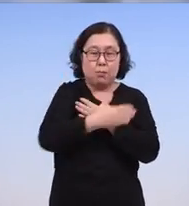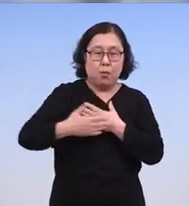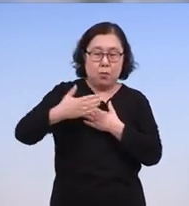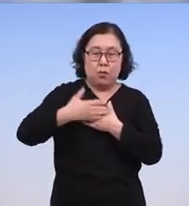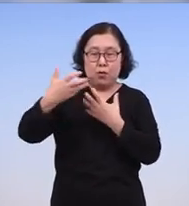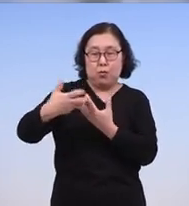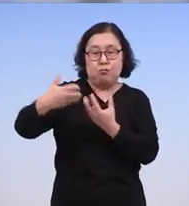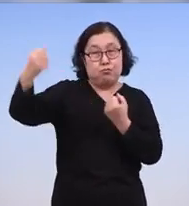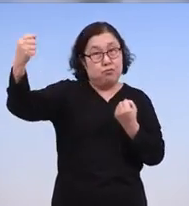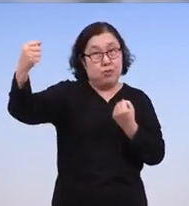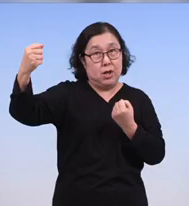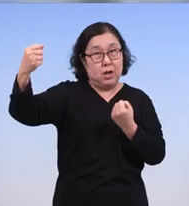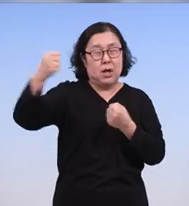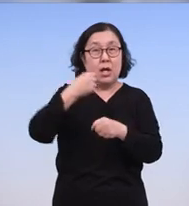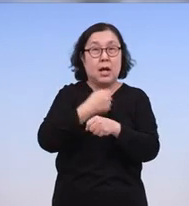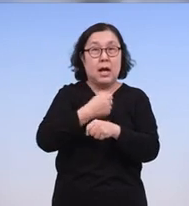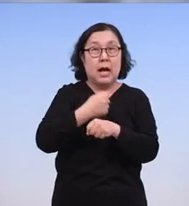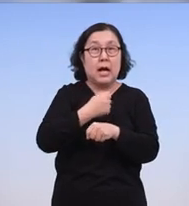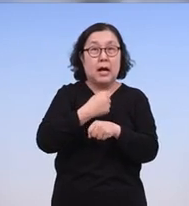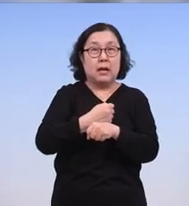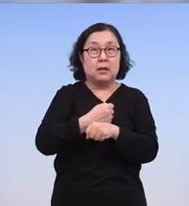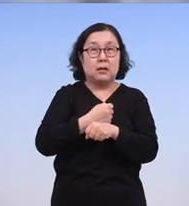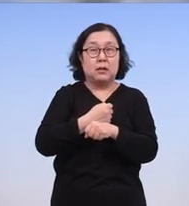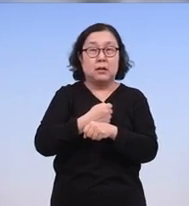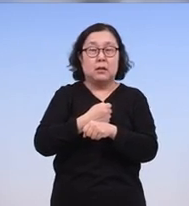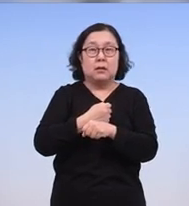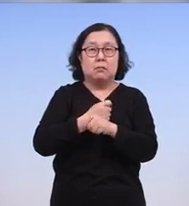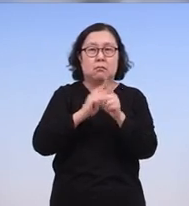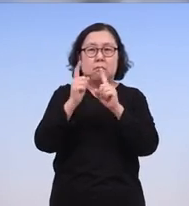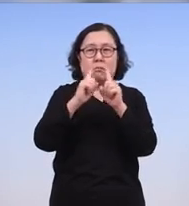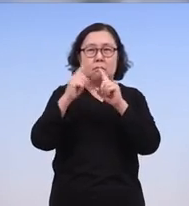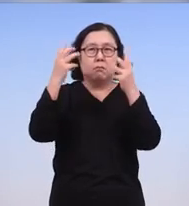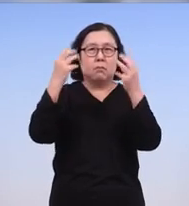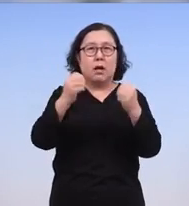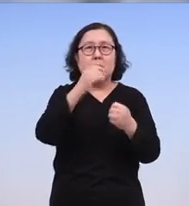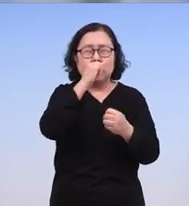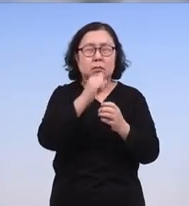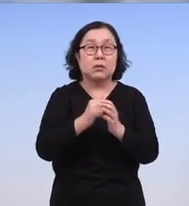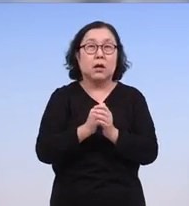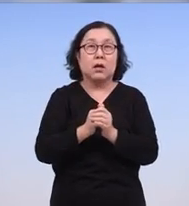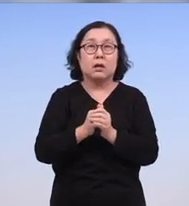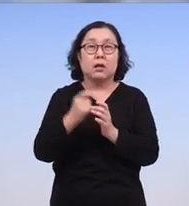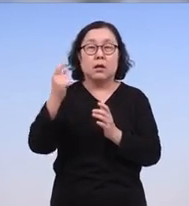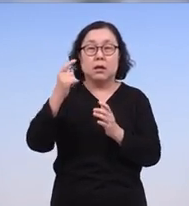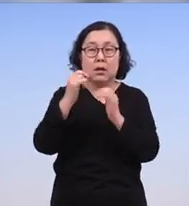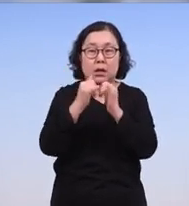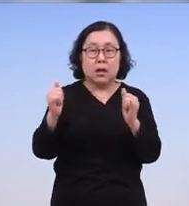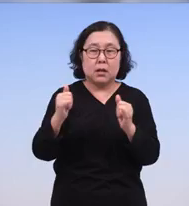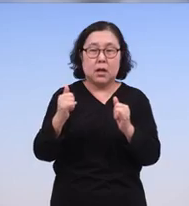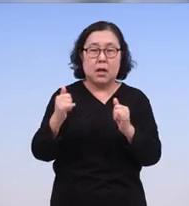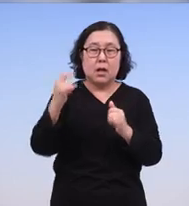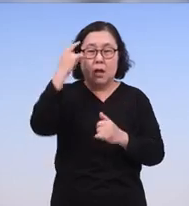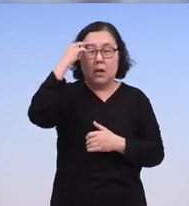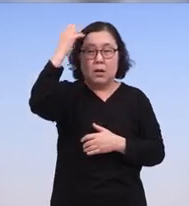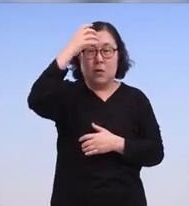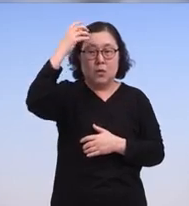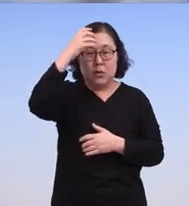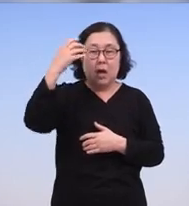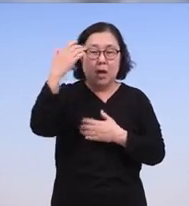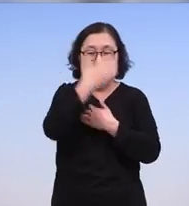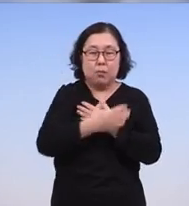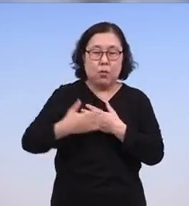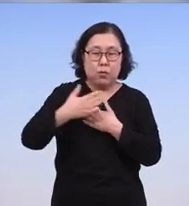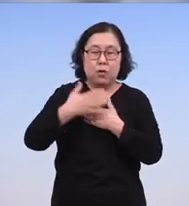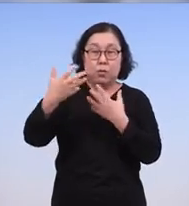몸을 구분하고 분리하는 이원론이 지금 득세를 하고 있고요. 그리고 이렇게 인간의 영혼과 몸을